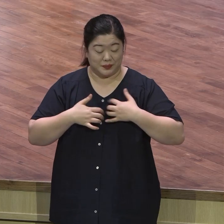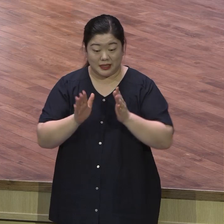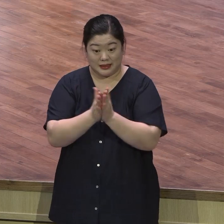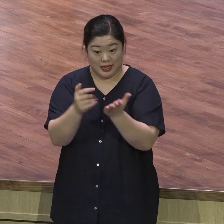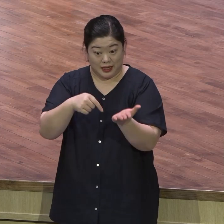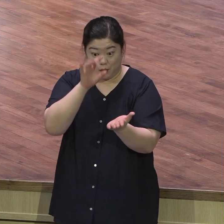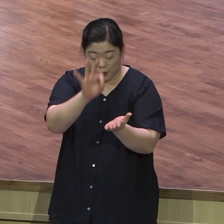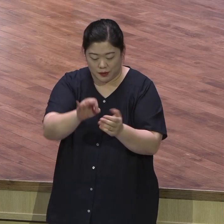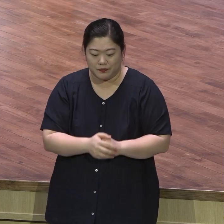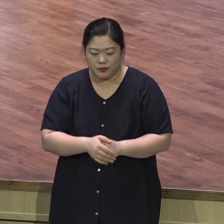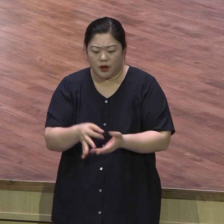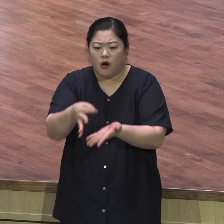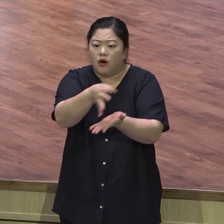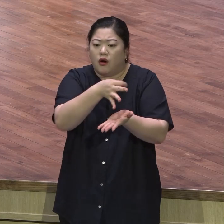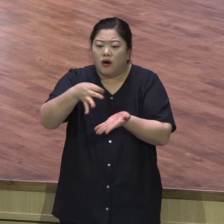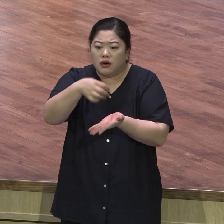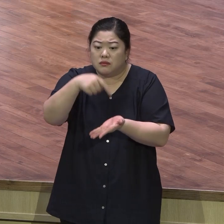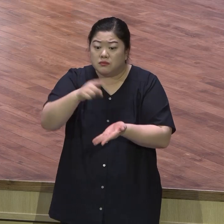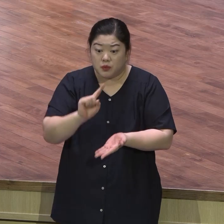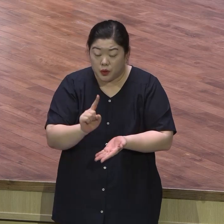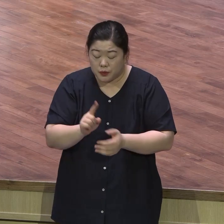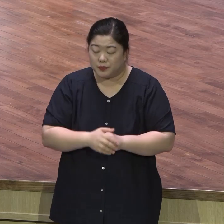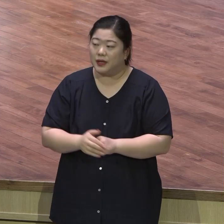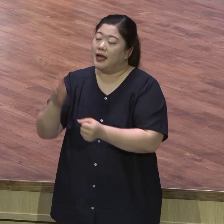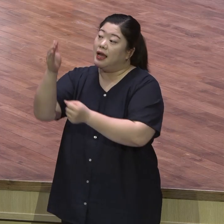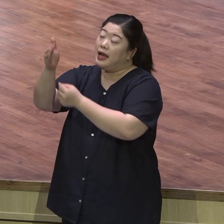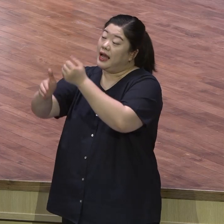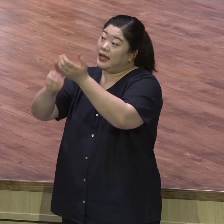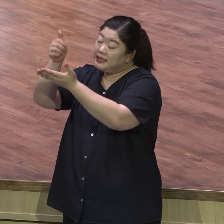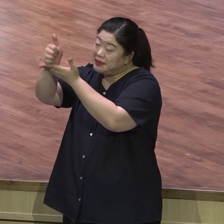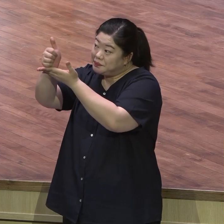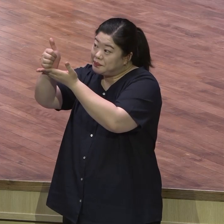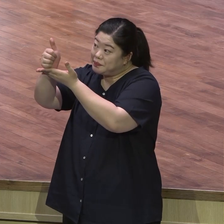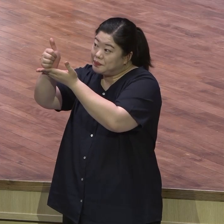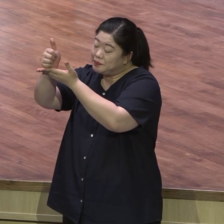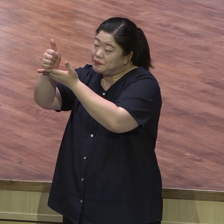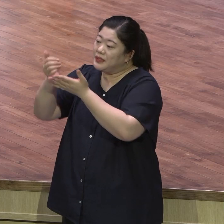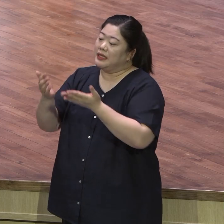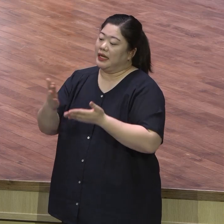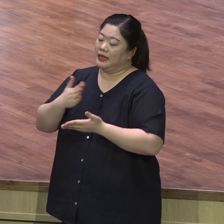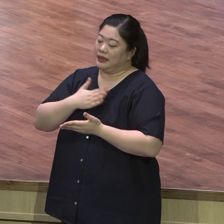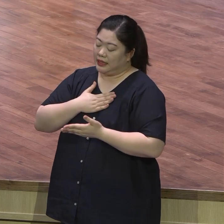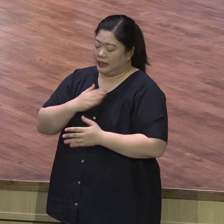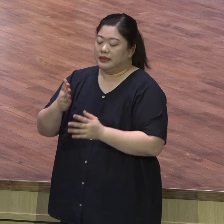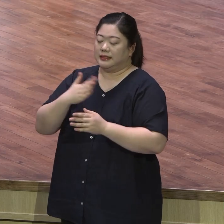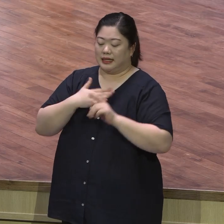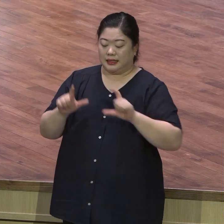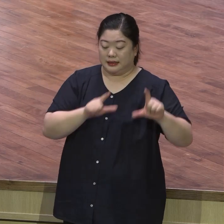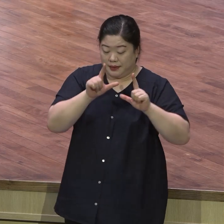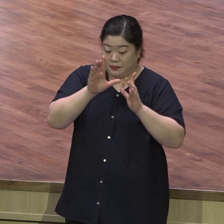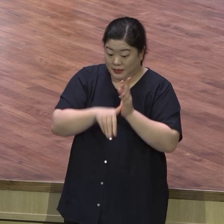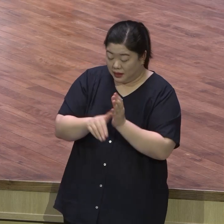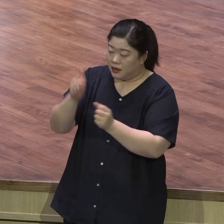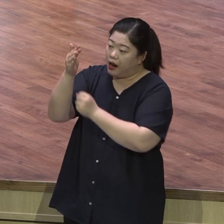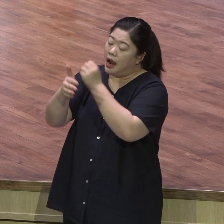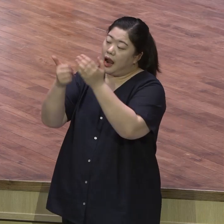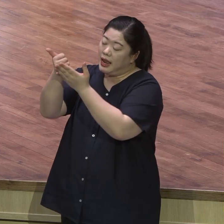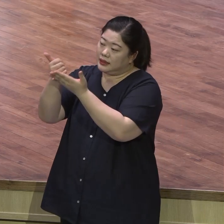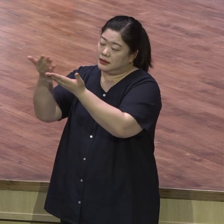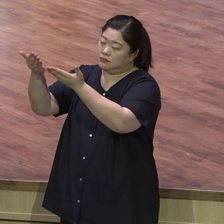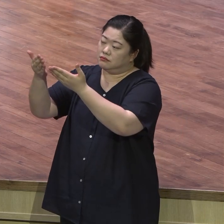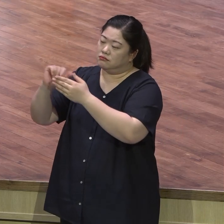헌금은 하나님이 우리 인생에 개입하신다는 믿음이 있어야 한다고 해요. 하나님이